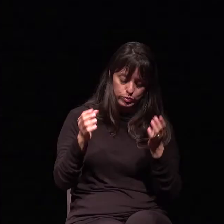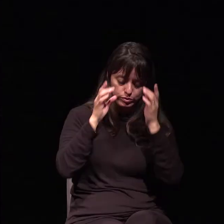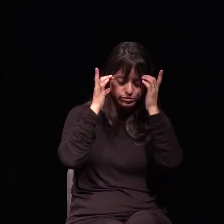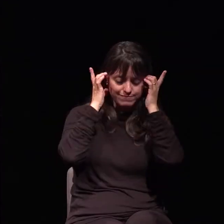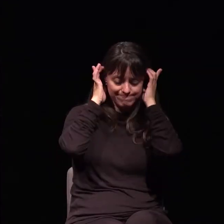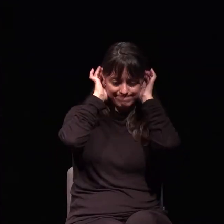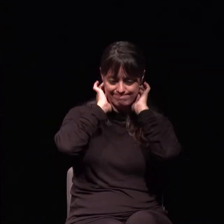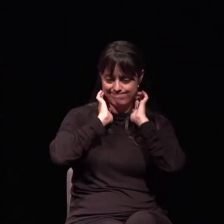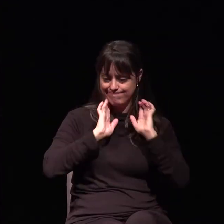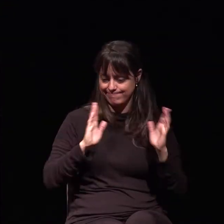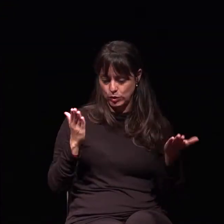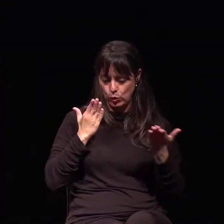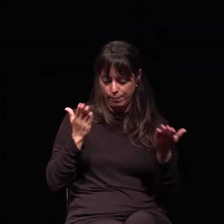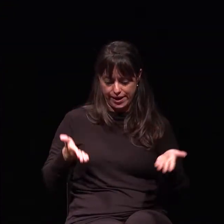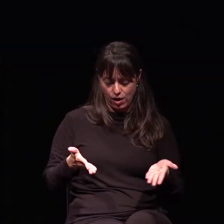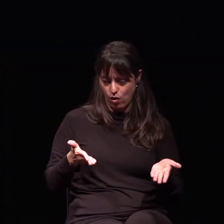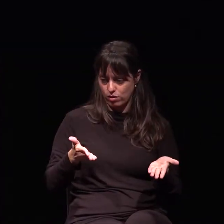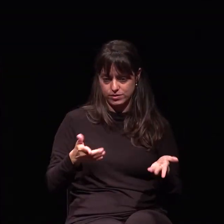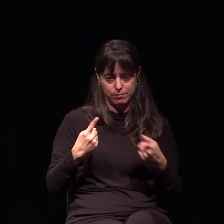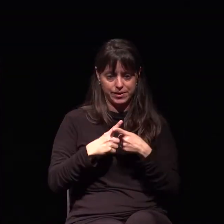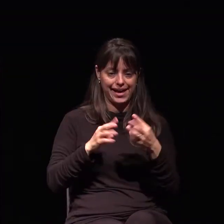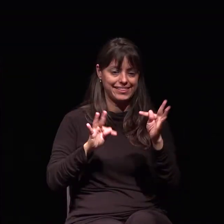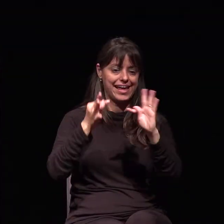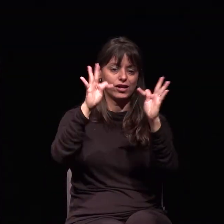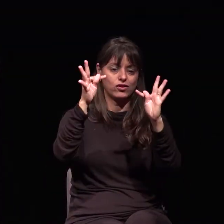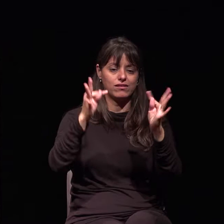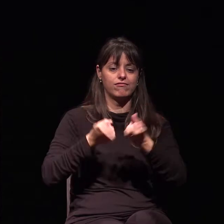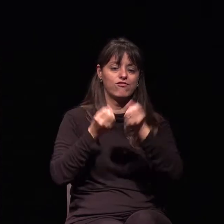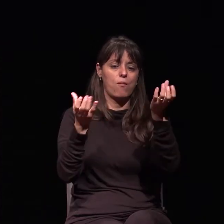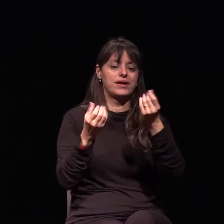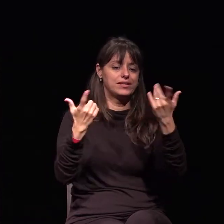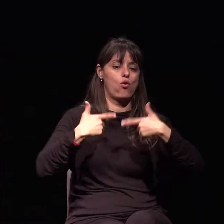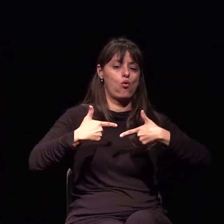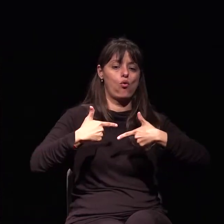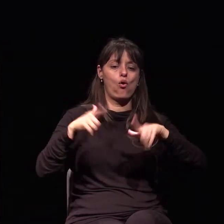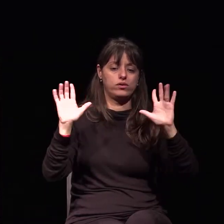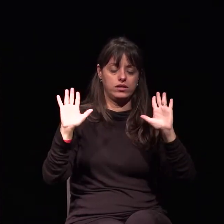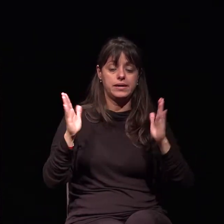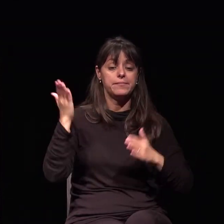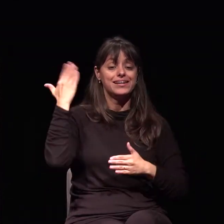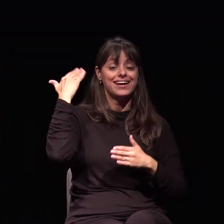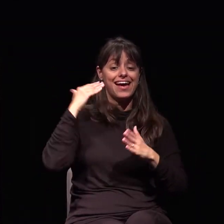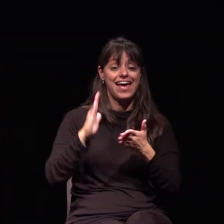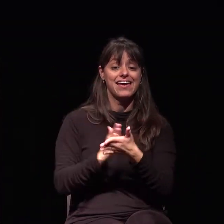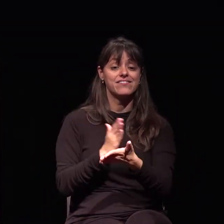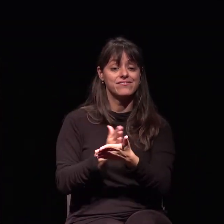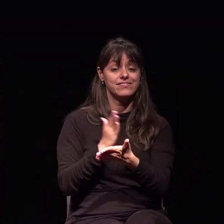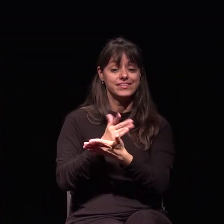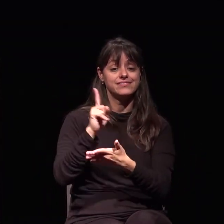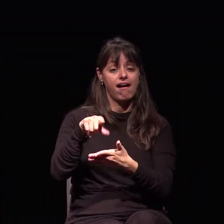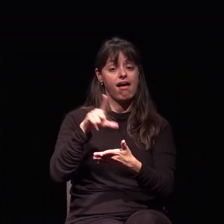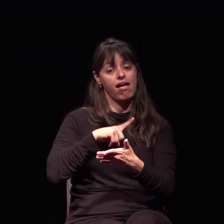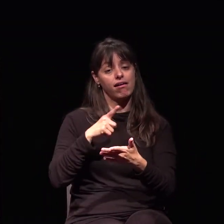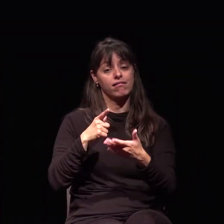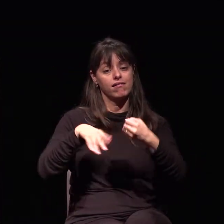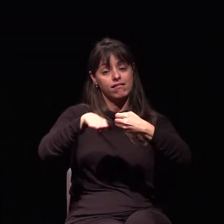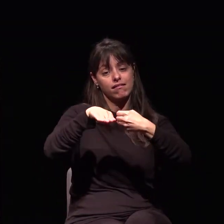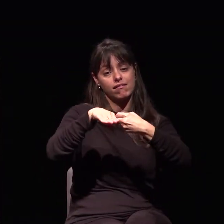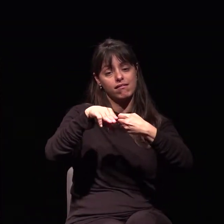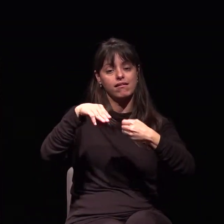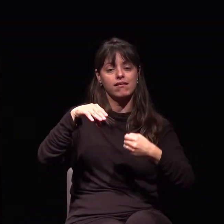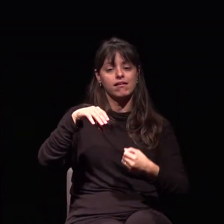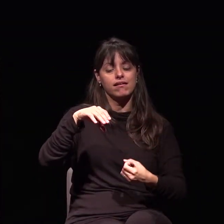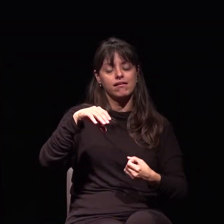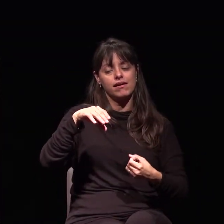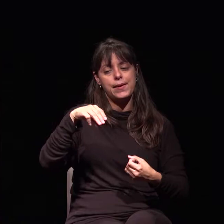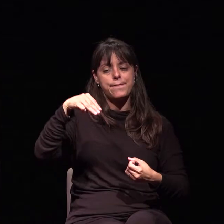eu não sei com o que comparar agora, porque a tecnologia de informação é outra, mas era uma revista para a classe média, porque